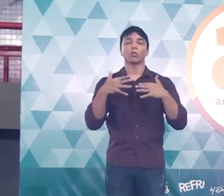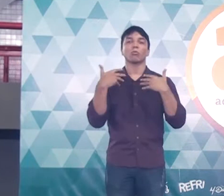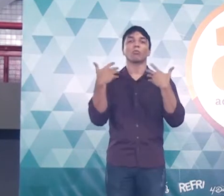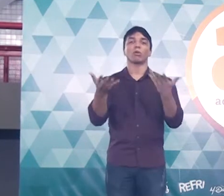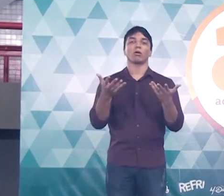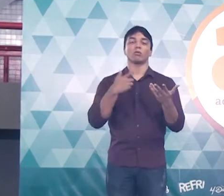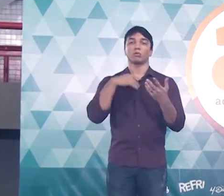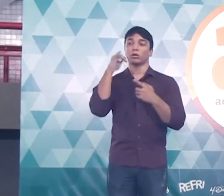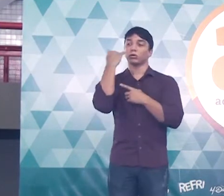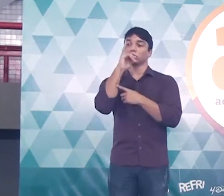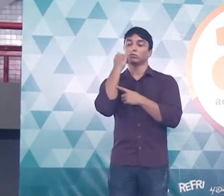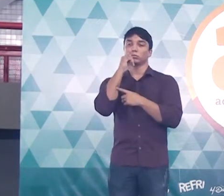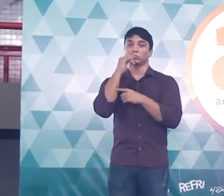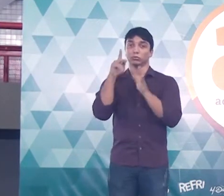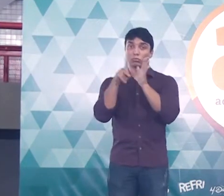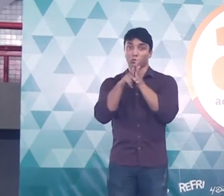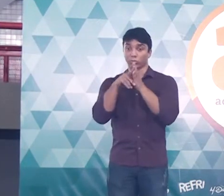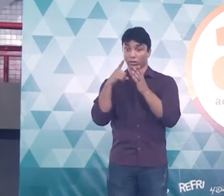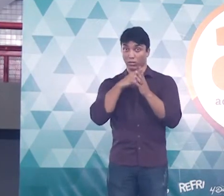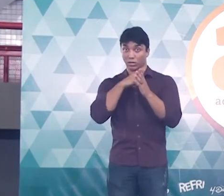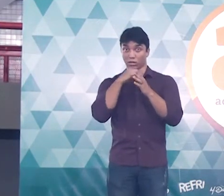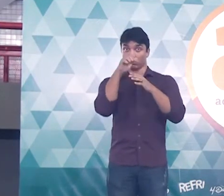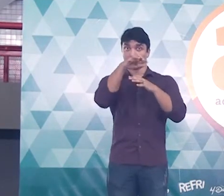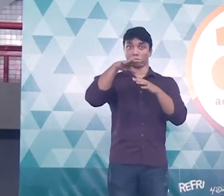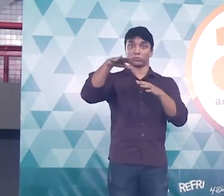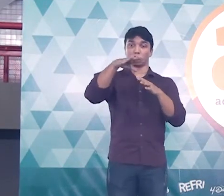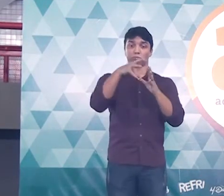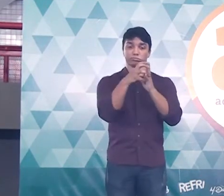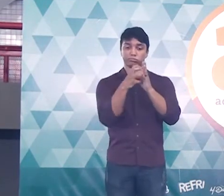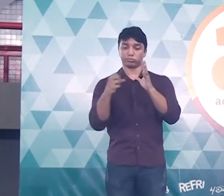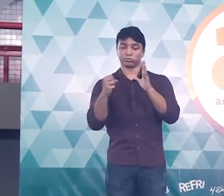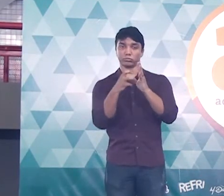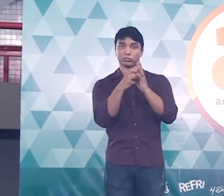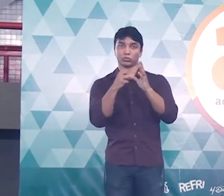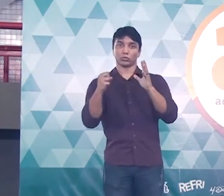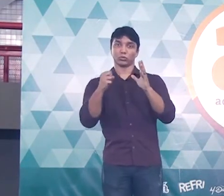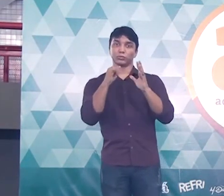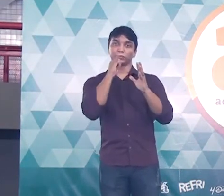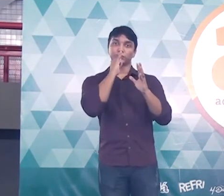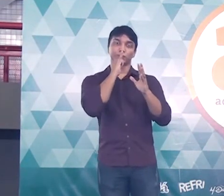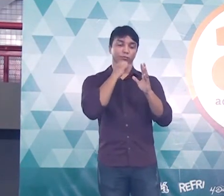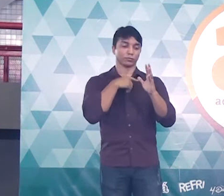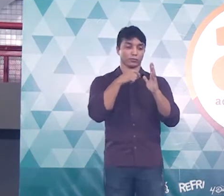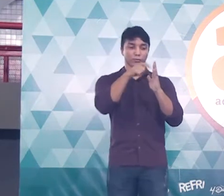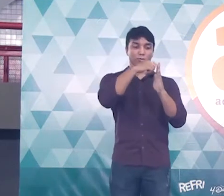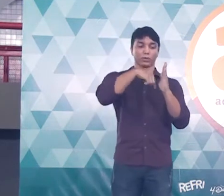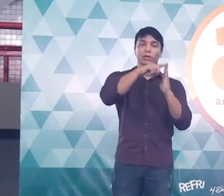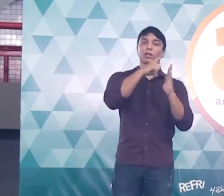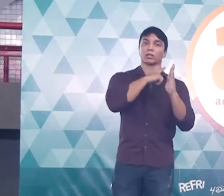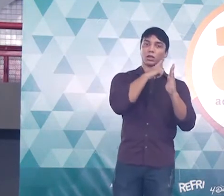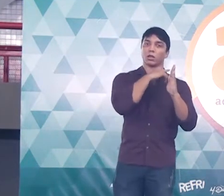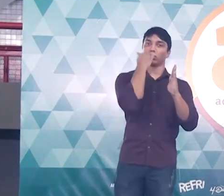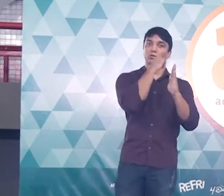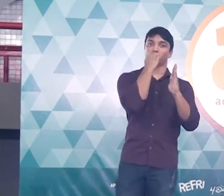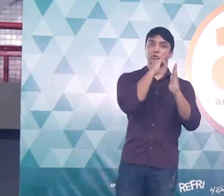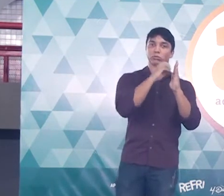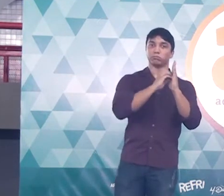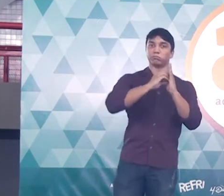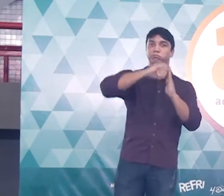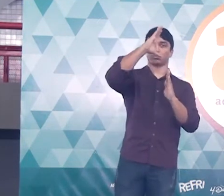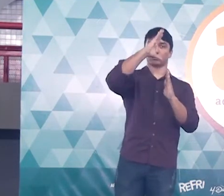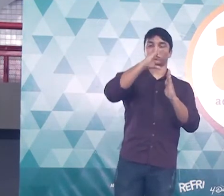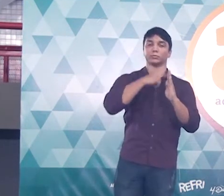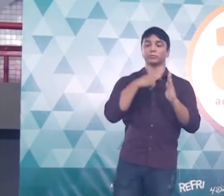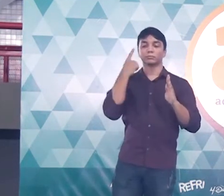A energia fluir de onde tem para onde não tem. Então, o natural é a energia fluir da maior